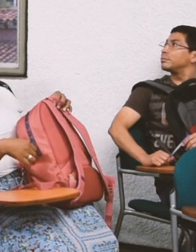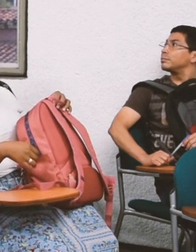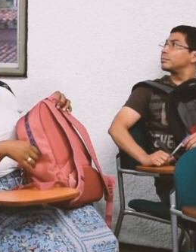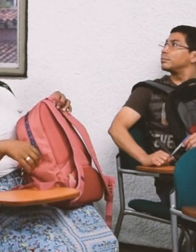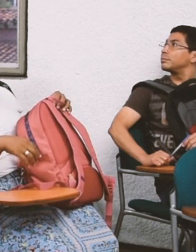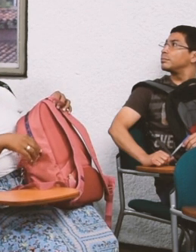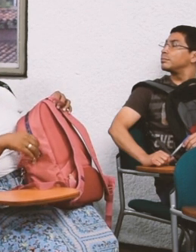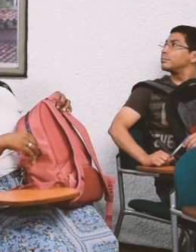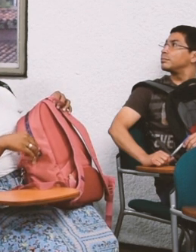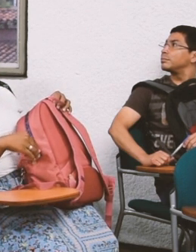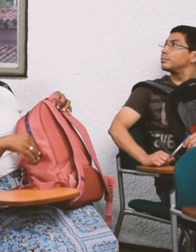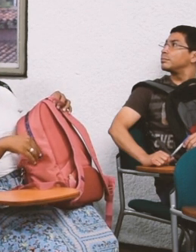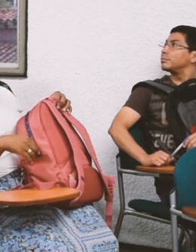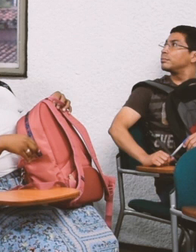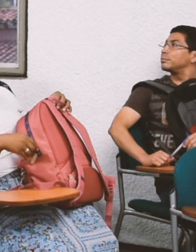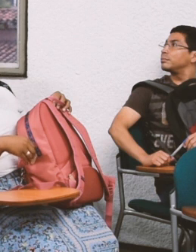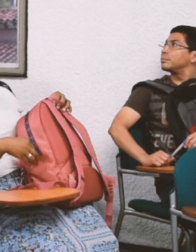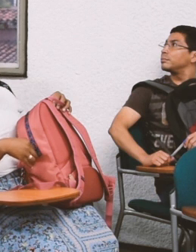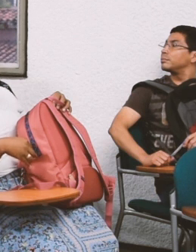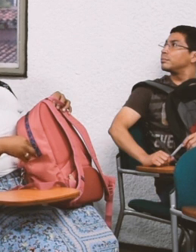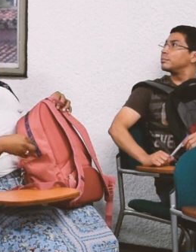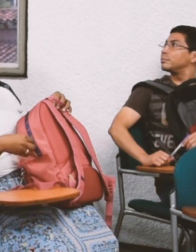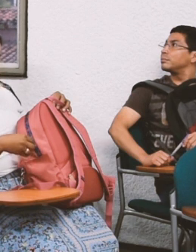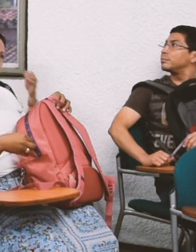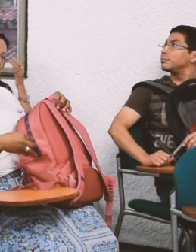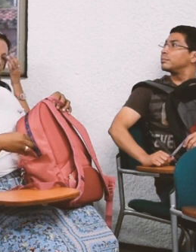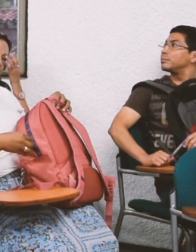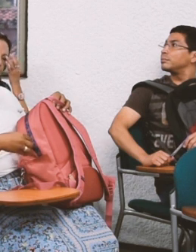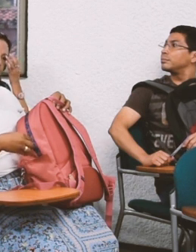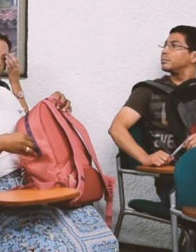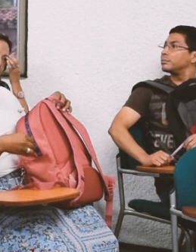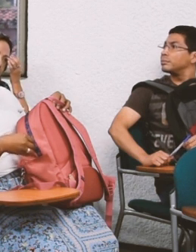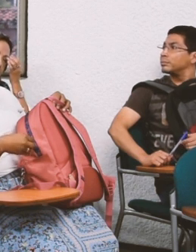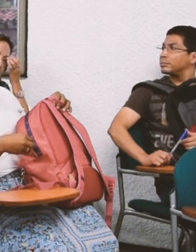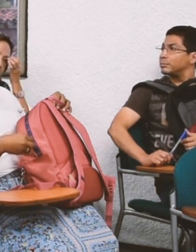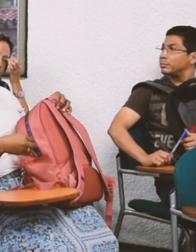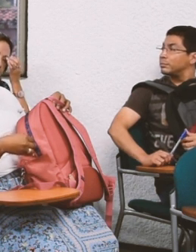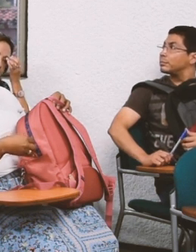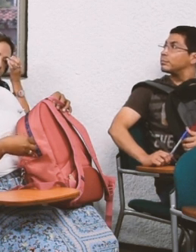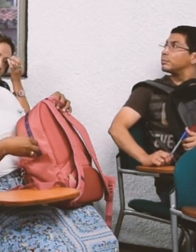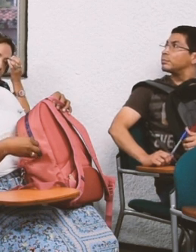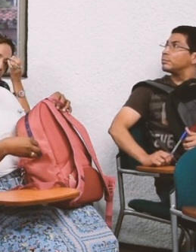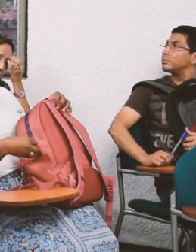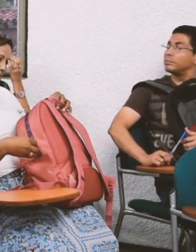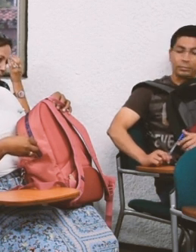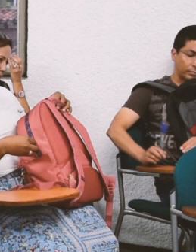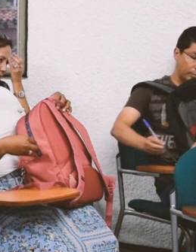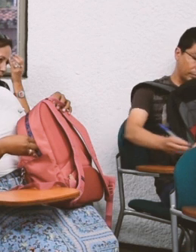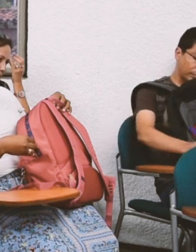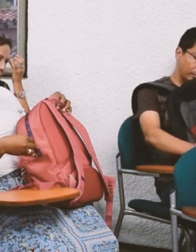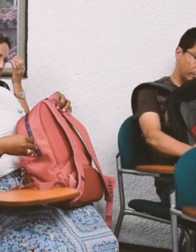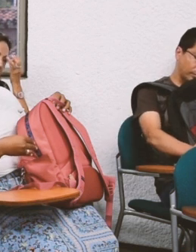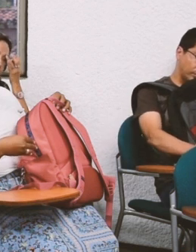que vuelve y vive la misma situación, y interesante lo que decía Mariela, ¿cierto? Como siempre vamos a estar construyendo, y de eso se trata,